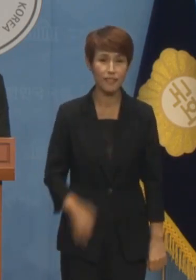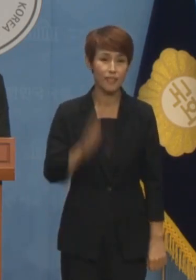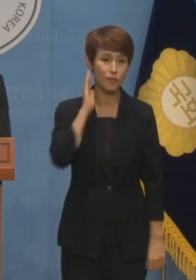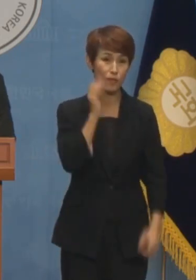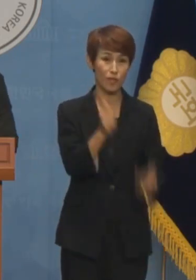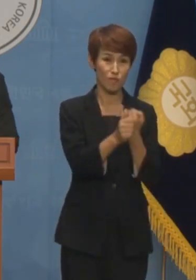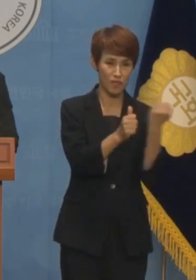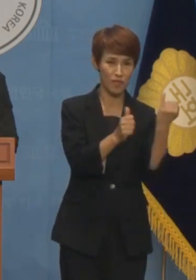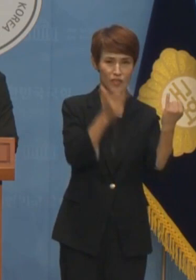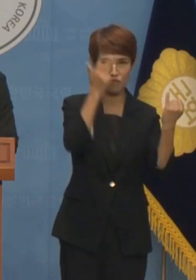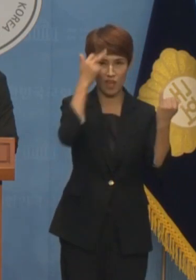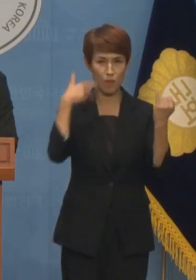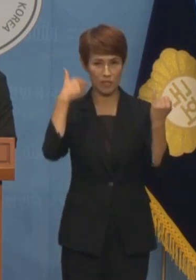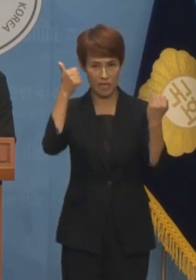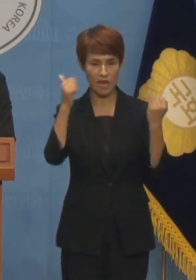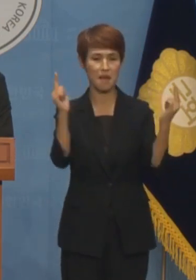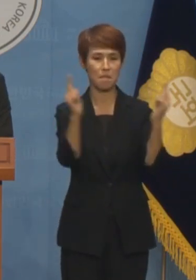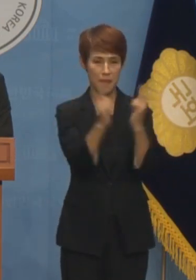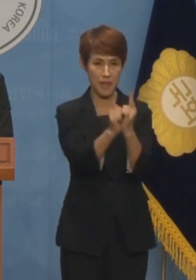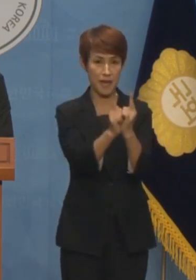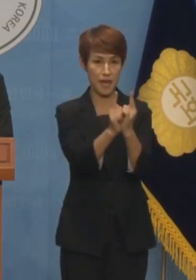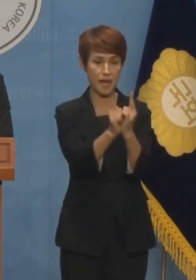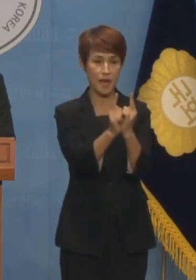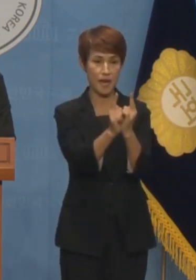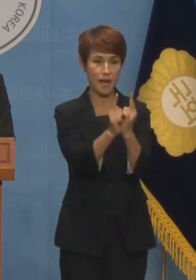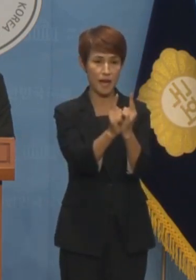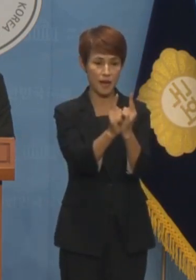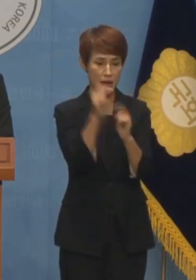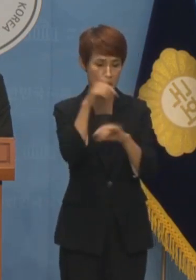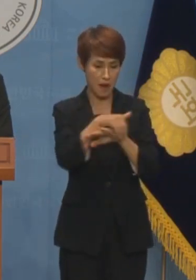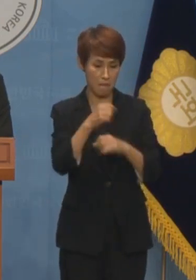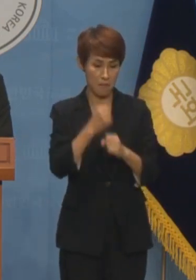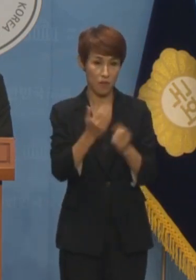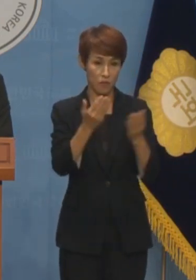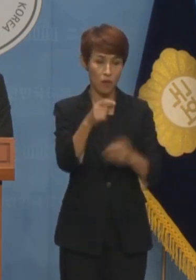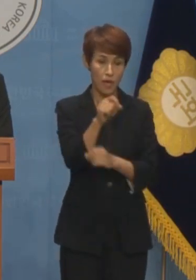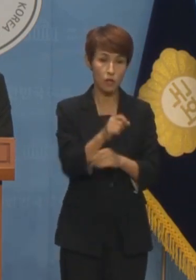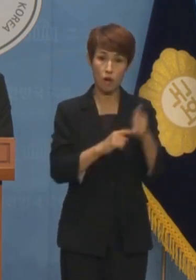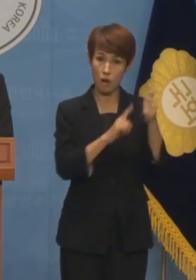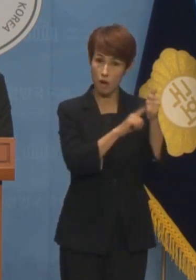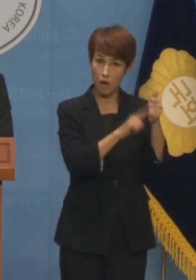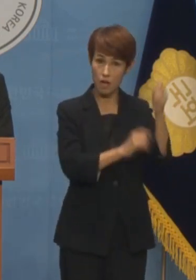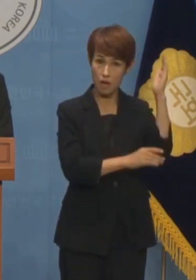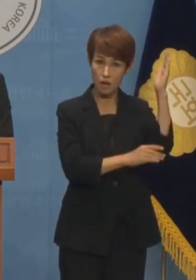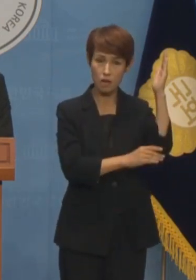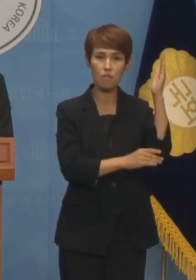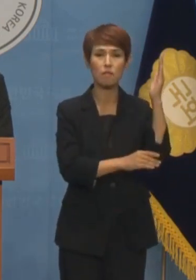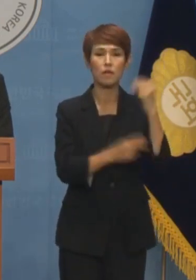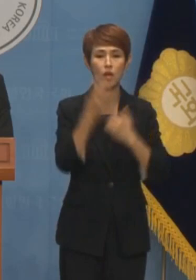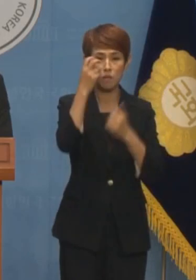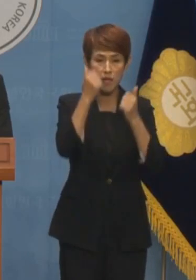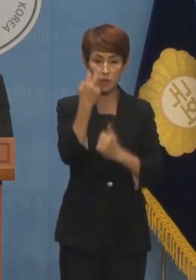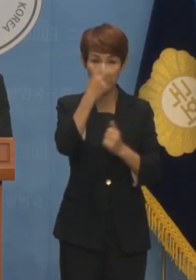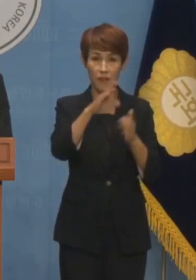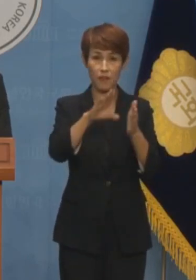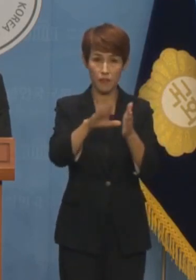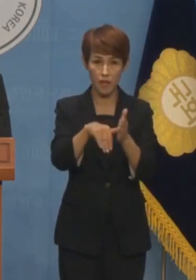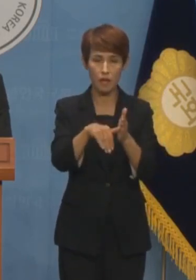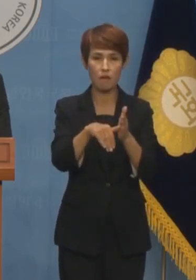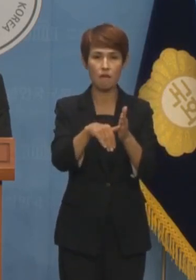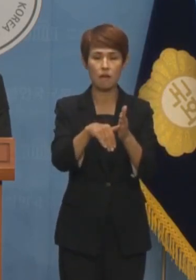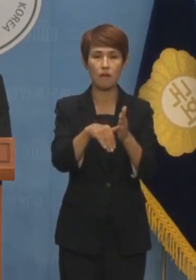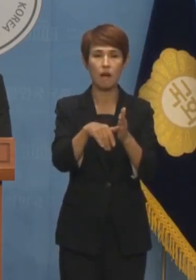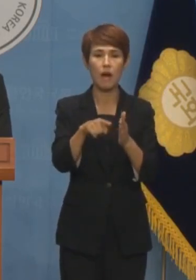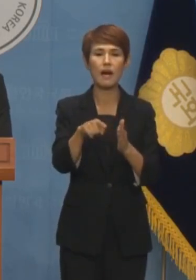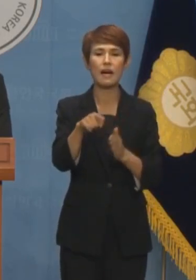여사와 최재형 목사의 만남 일정을 조율했던 대통령실 행정관이 최근 검찰 참고인 조사에서